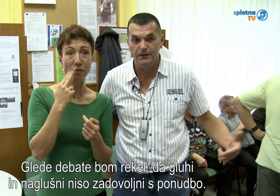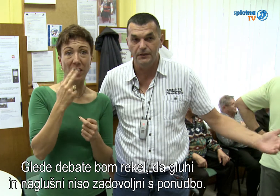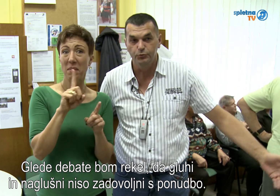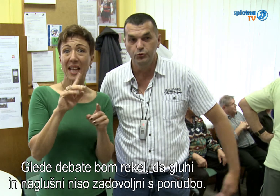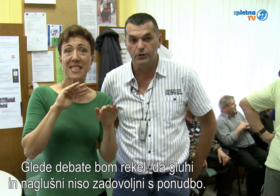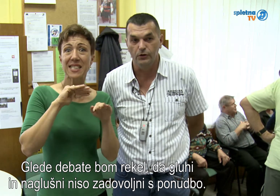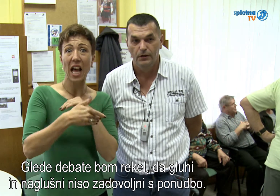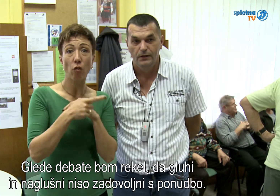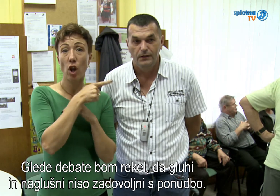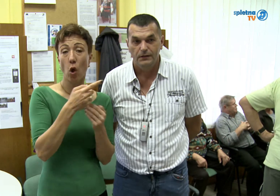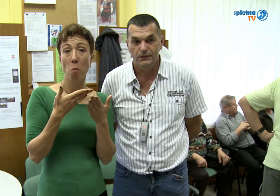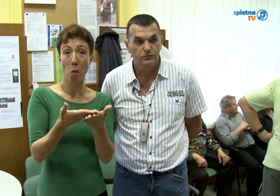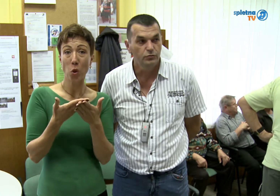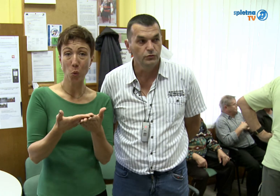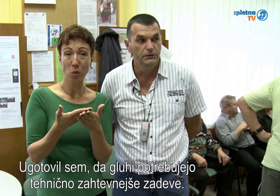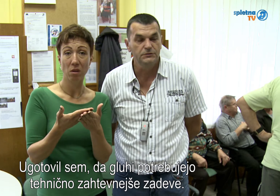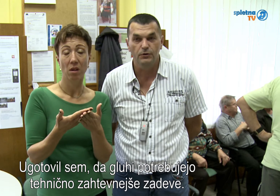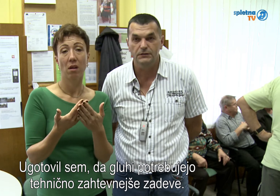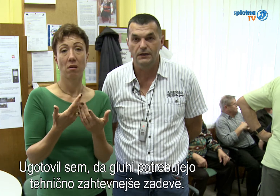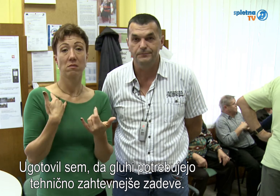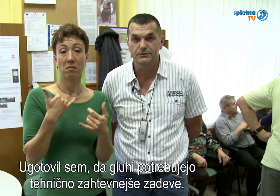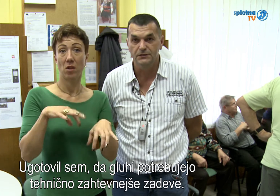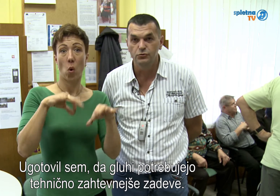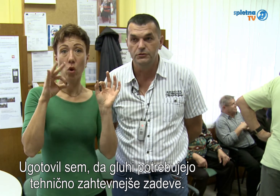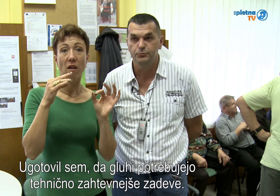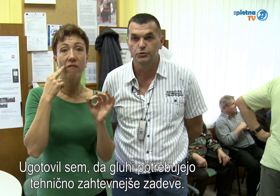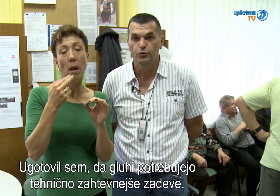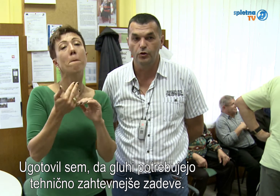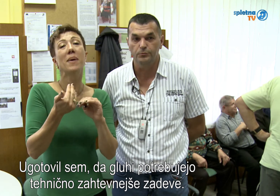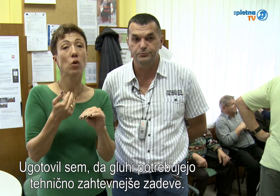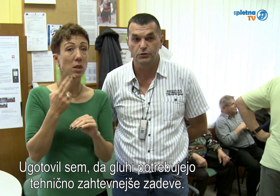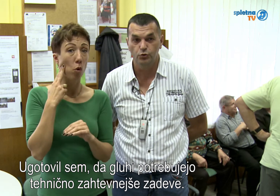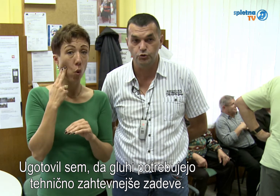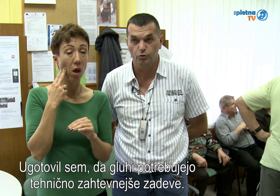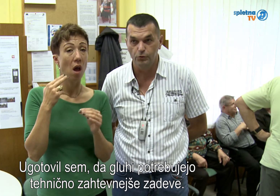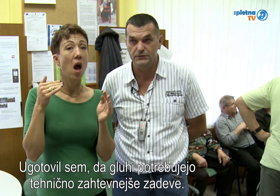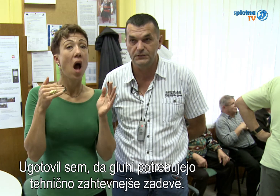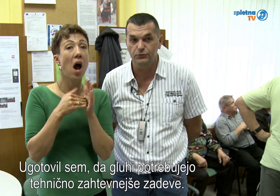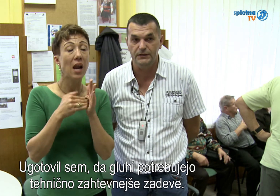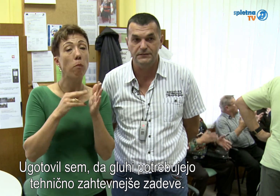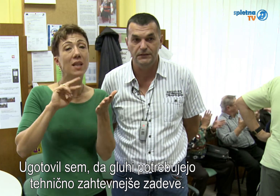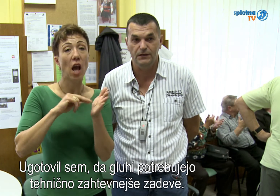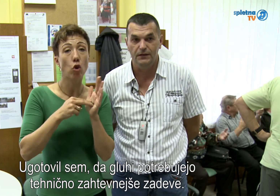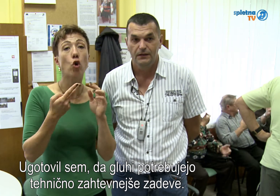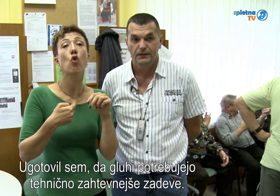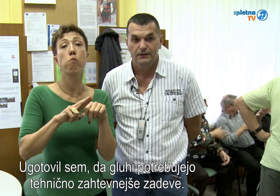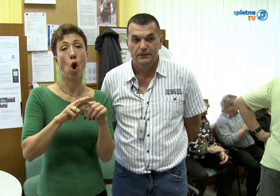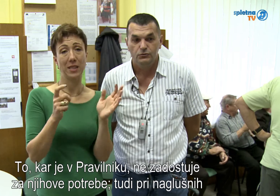je ponujeno. Ker ugotovili smo, da predvsem gluhi potrebujejo tehnološko bolj zahtevne zadeve. Tole,